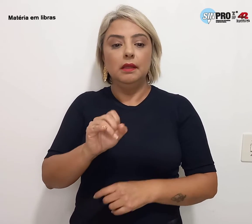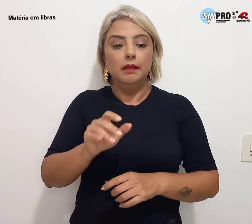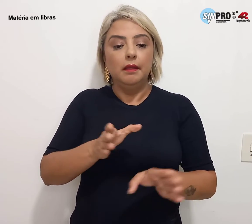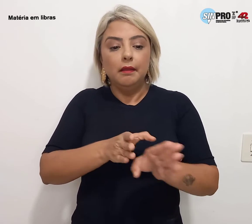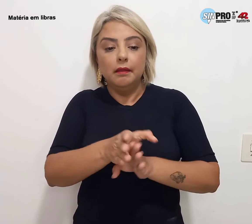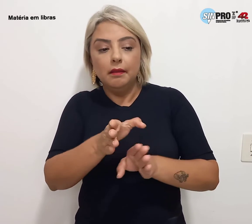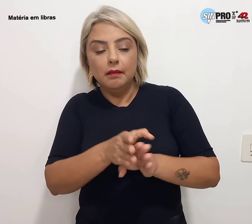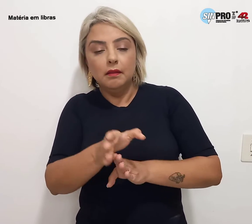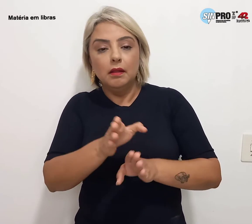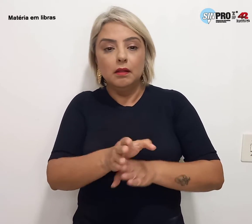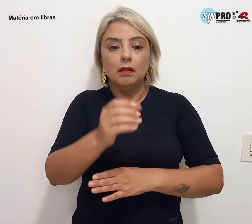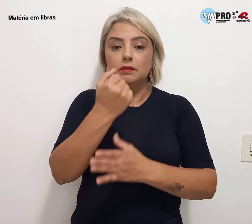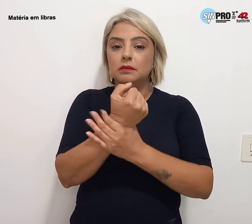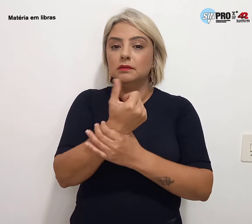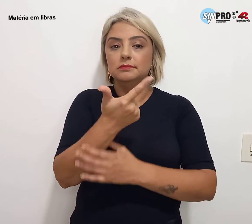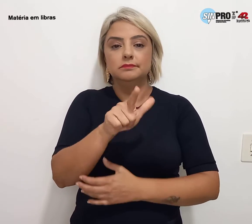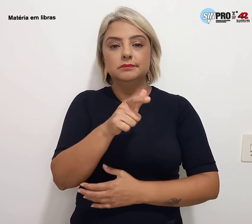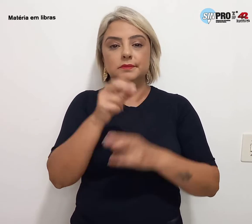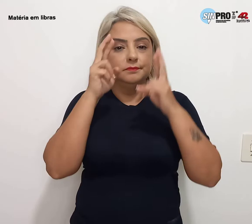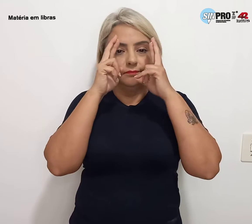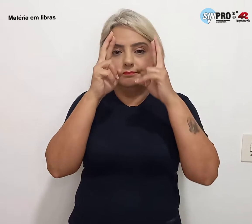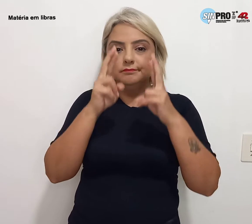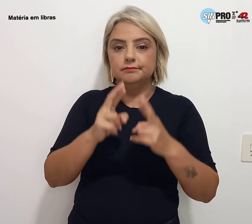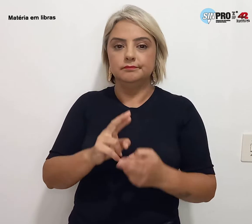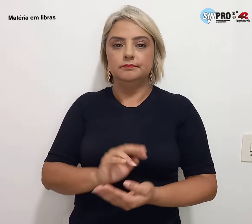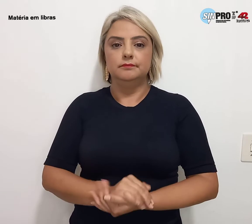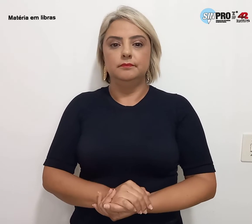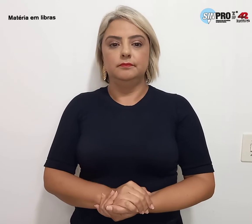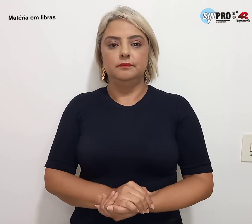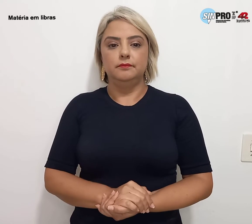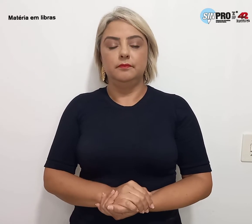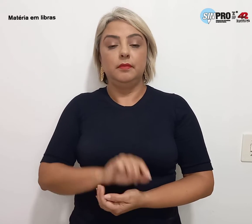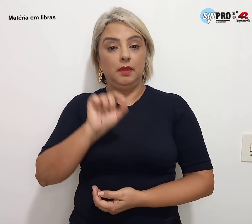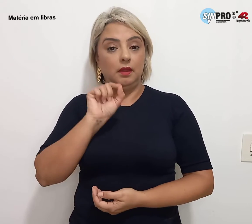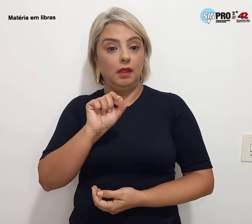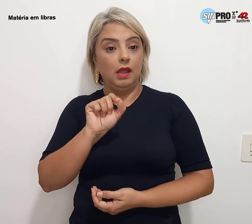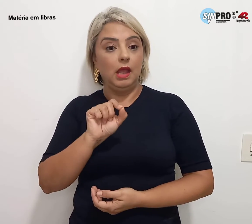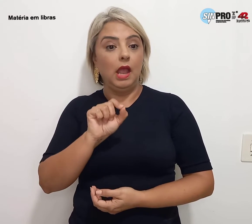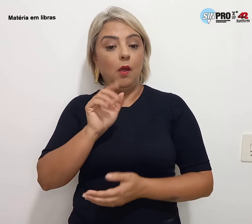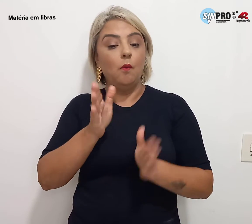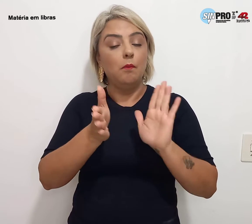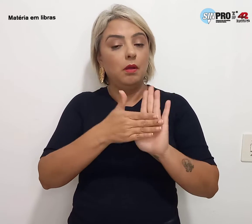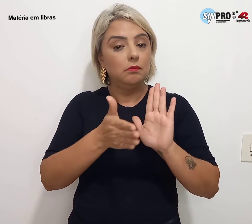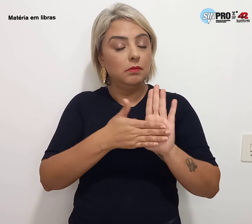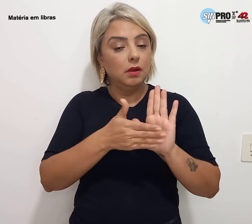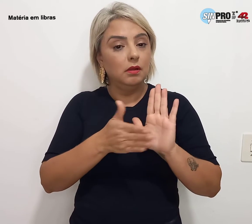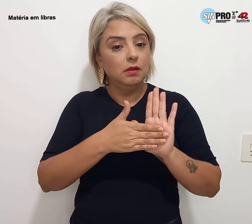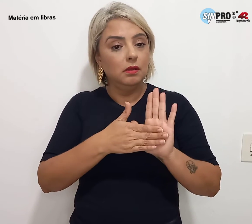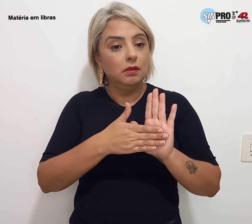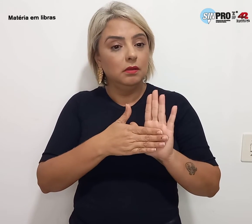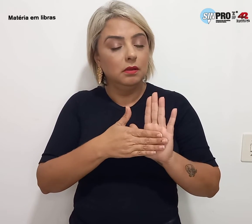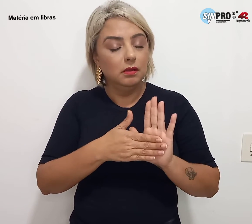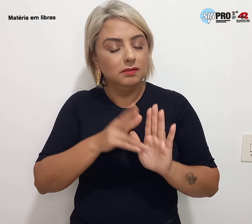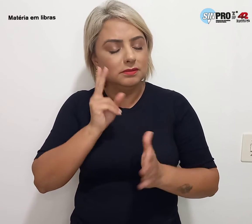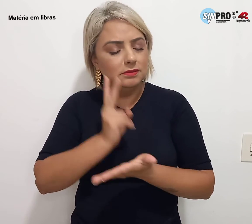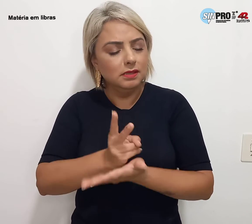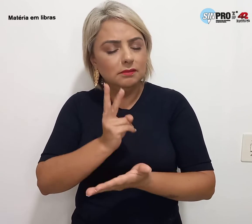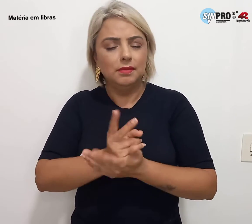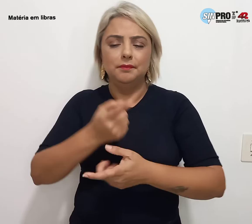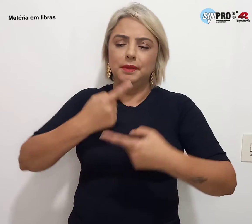segurança não sejam respeitados. Esta é uma pauta comumente debatida com o